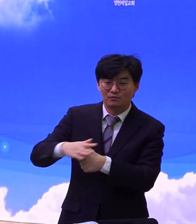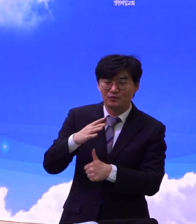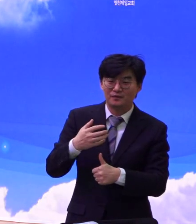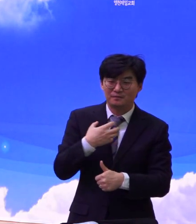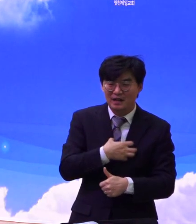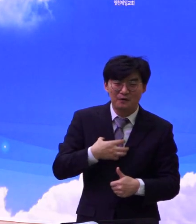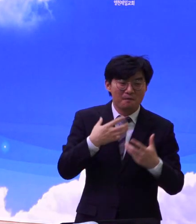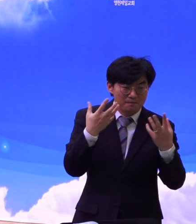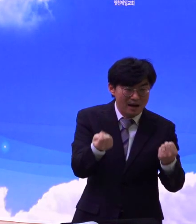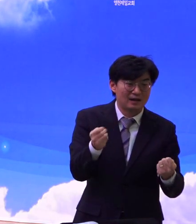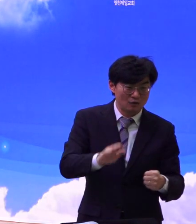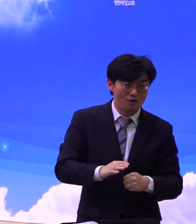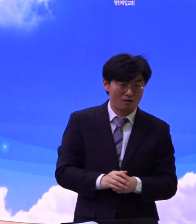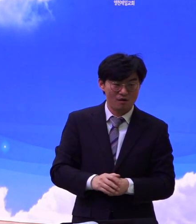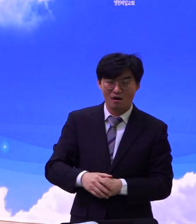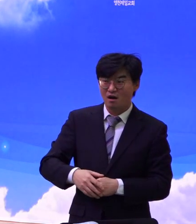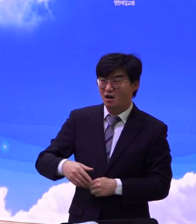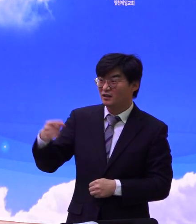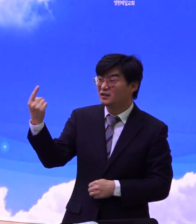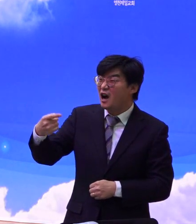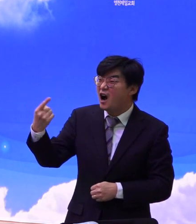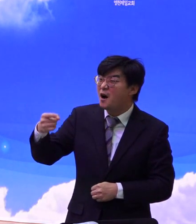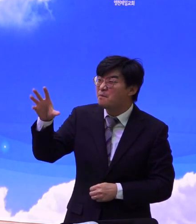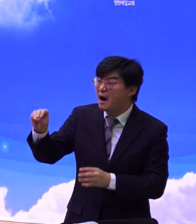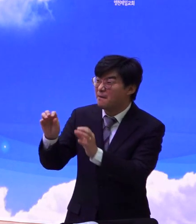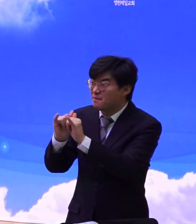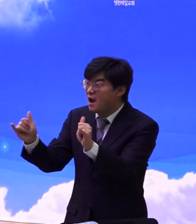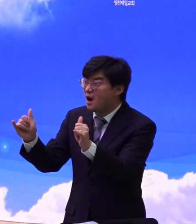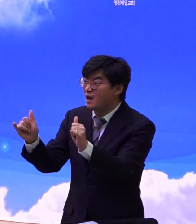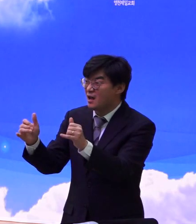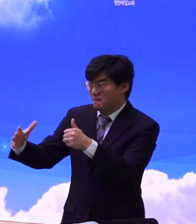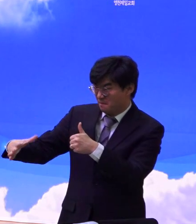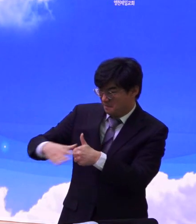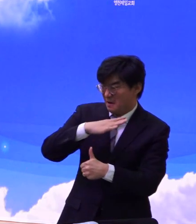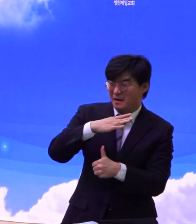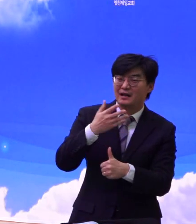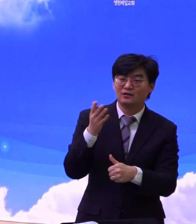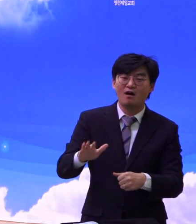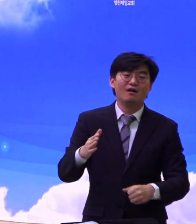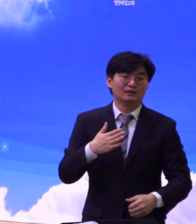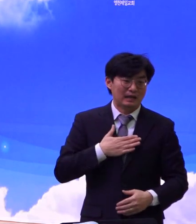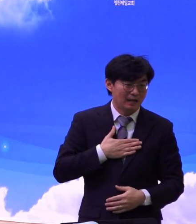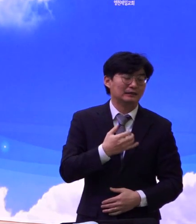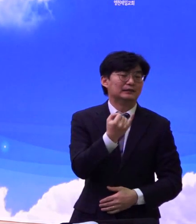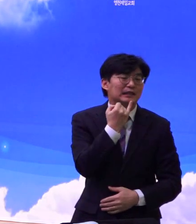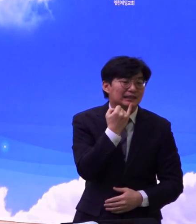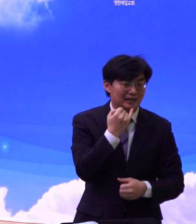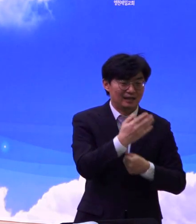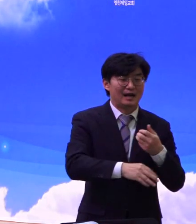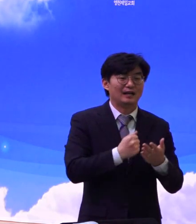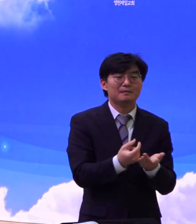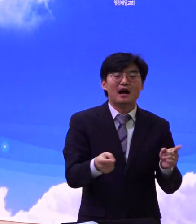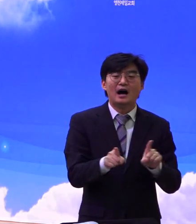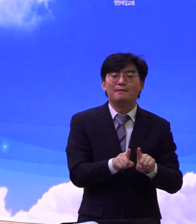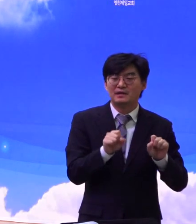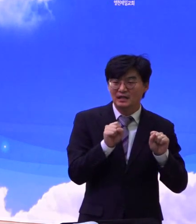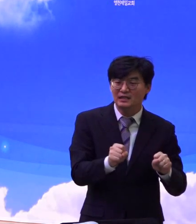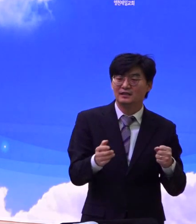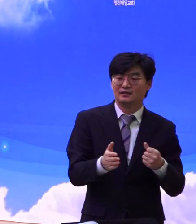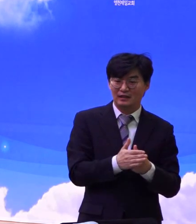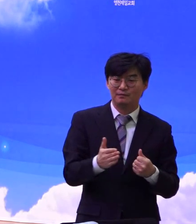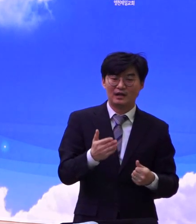때에 10,000명의 사람들이 수많은 사람들이 나를 둘러싸서 내 곁에 짐치고 나를 대적한다 할지라도 내가